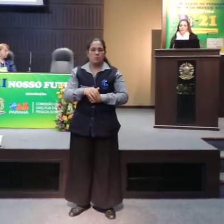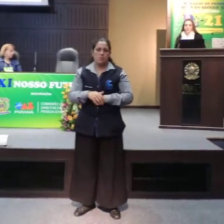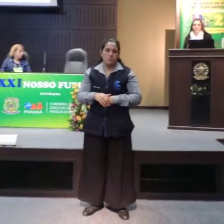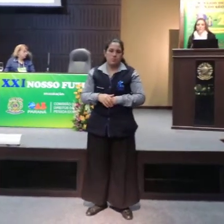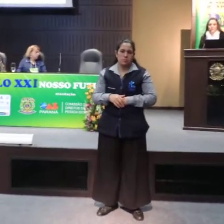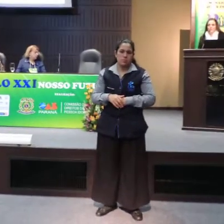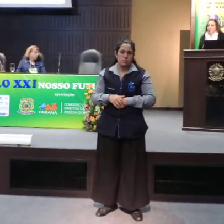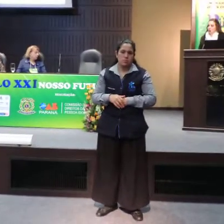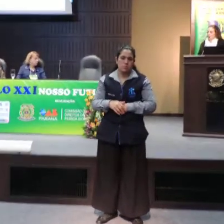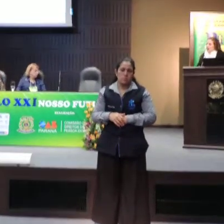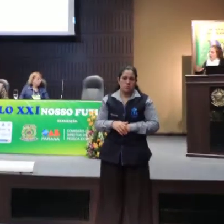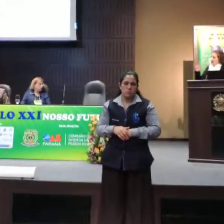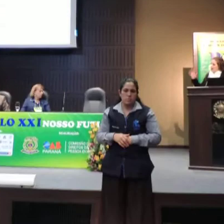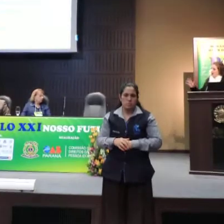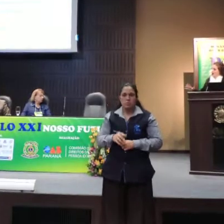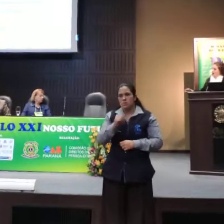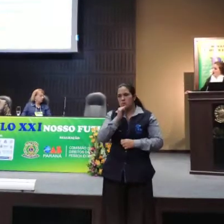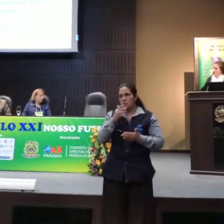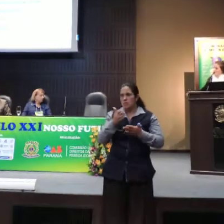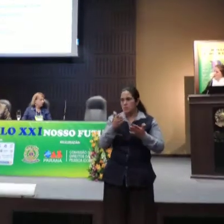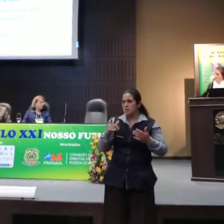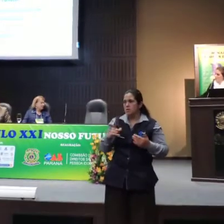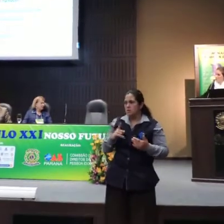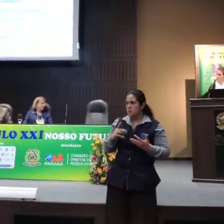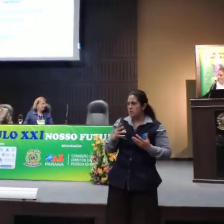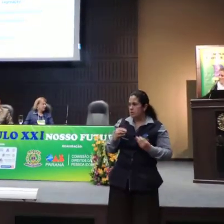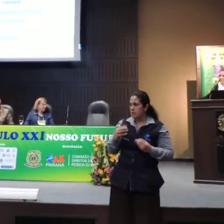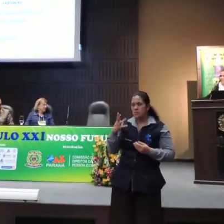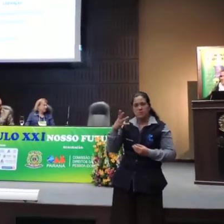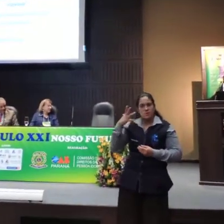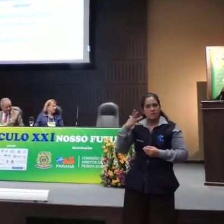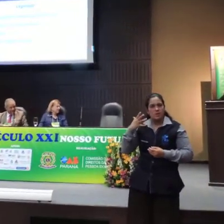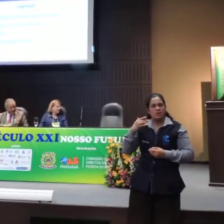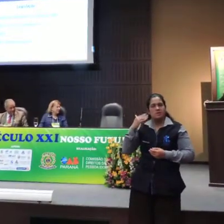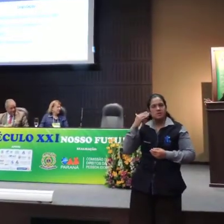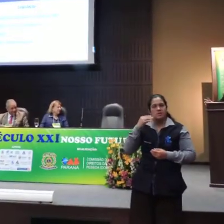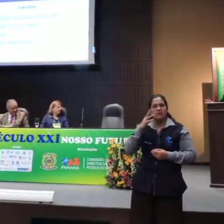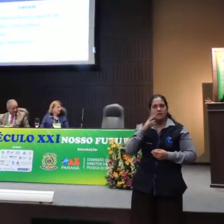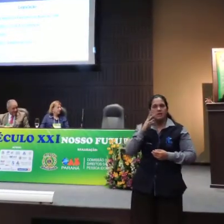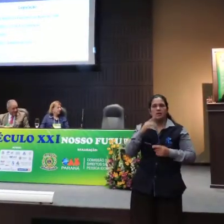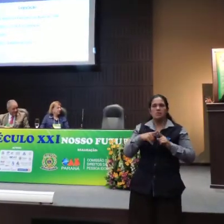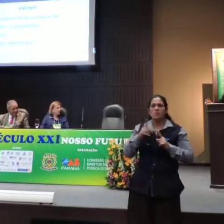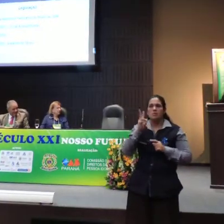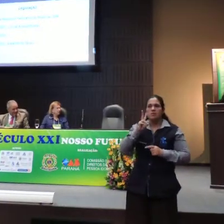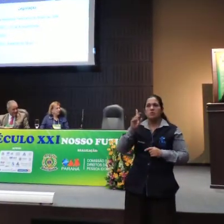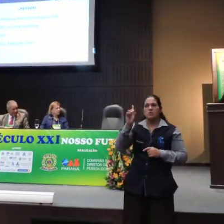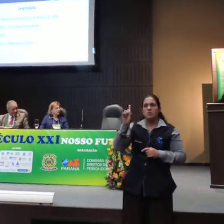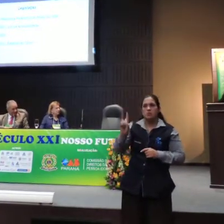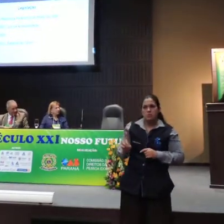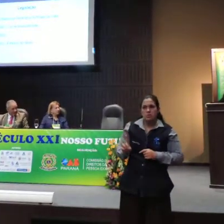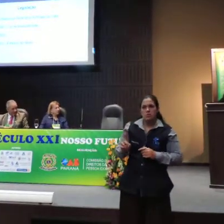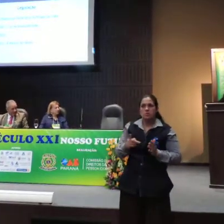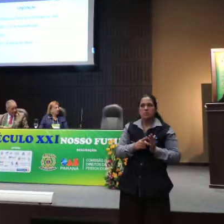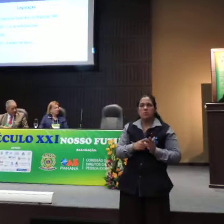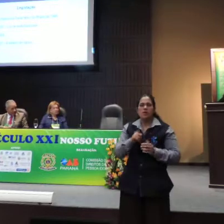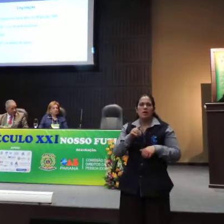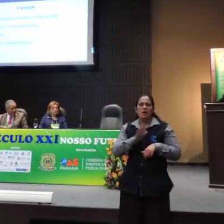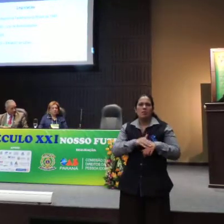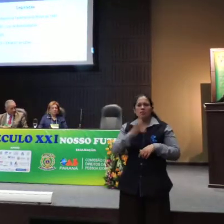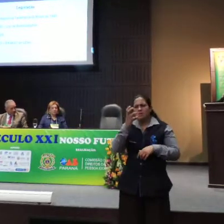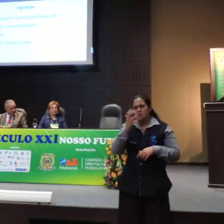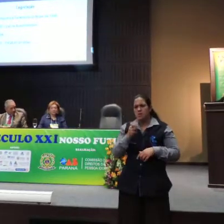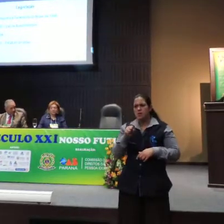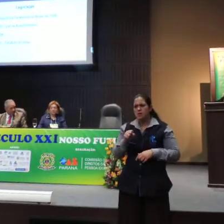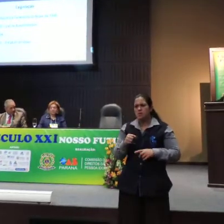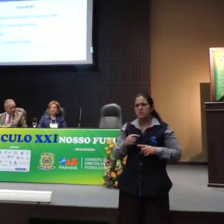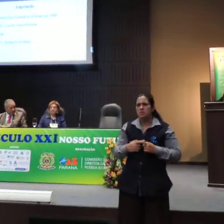A parte chata, né, vocês tiveram aqui tantas palestras interessantes, o direito realmente é um pouco mais cisudo, mais